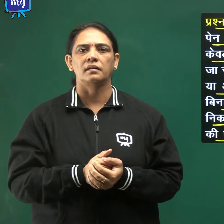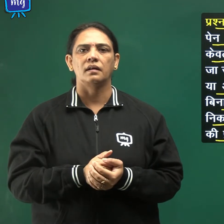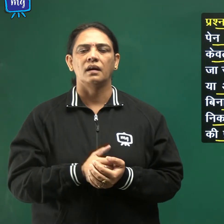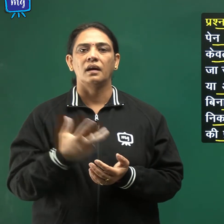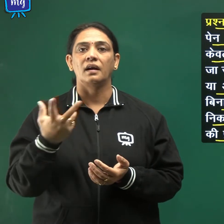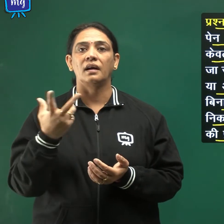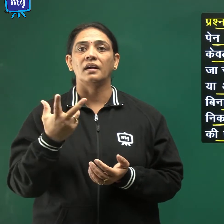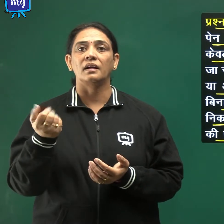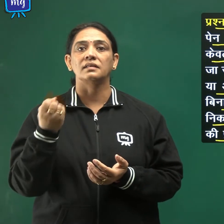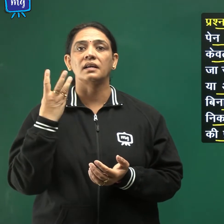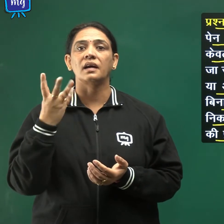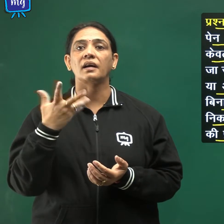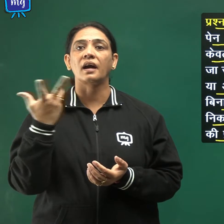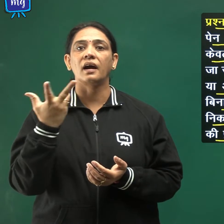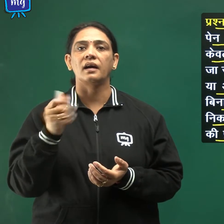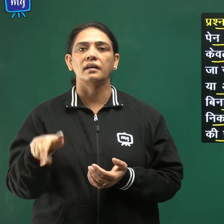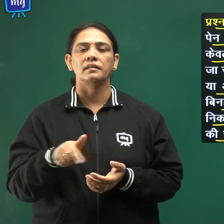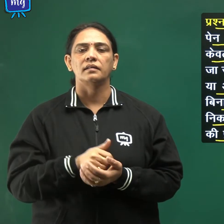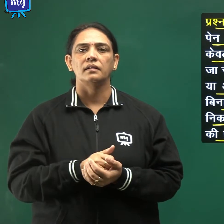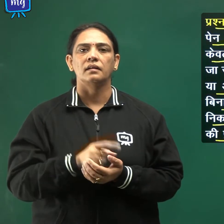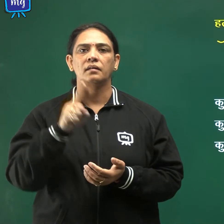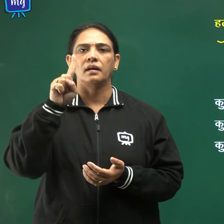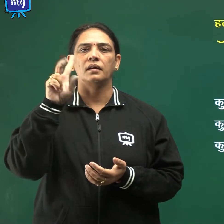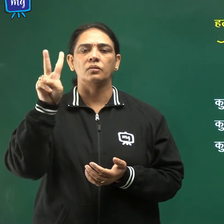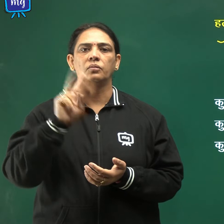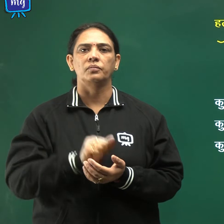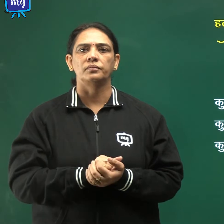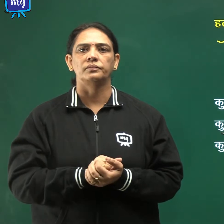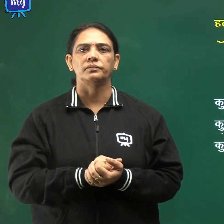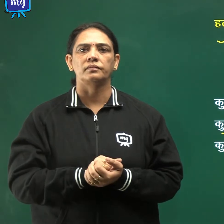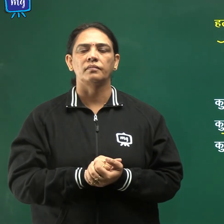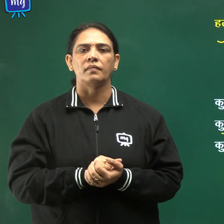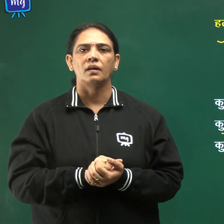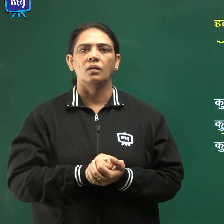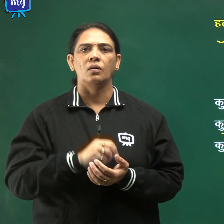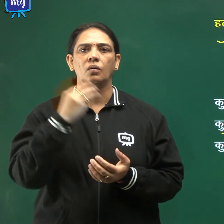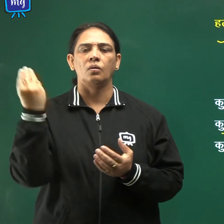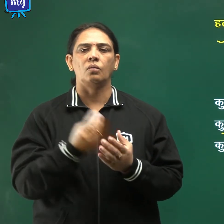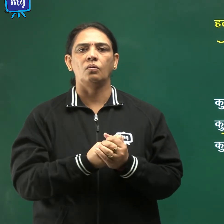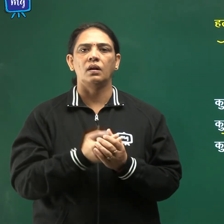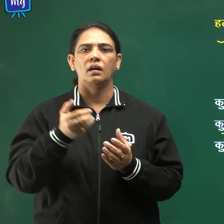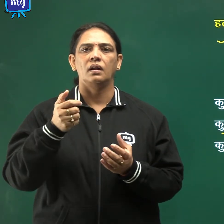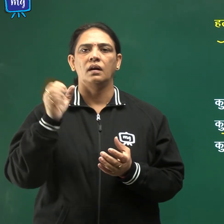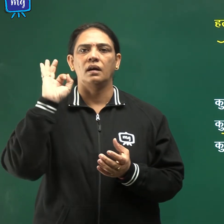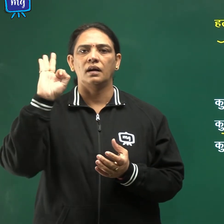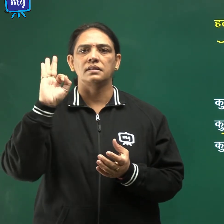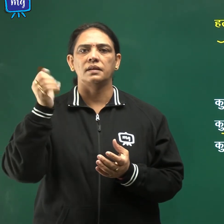में कितने हैं से 12 कुल अच्छी पैन